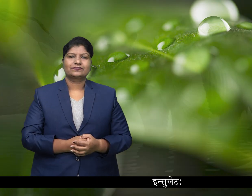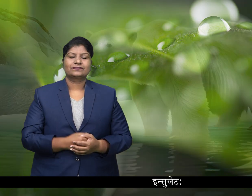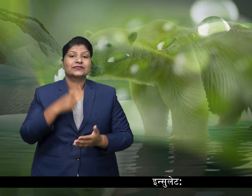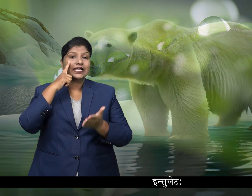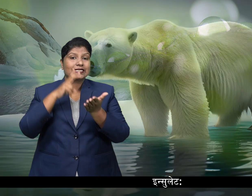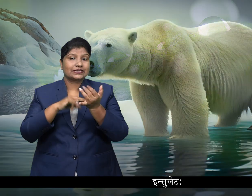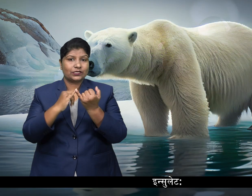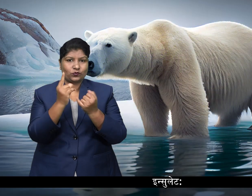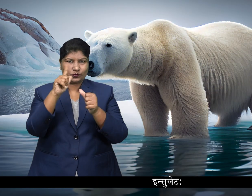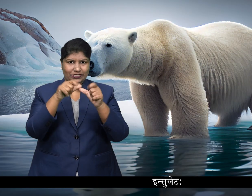इंस्युलेट।